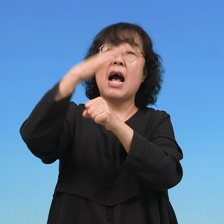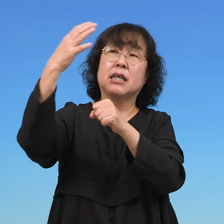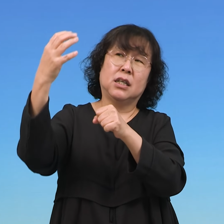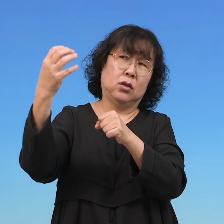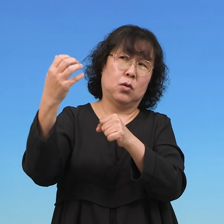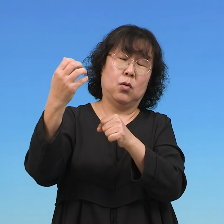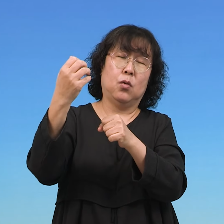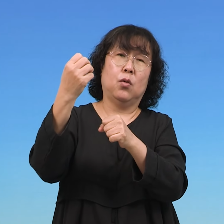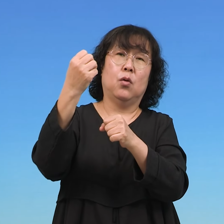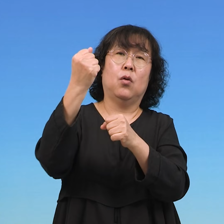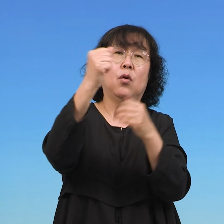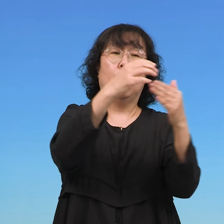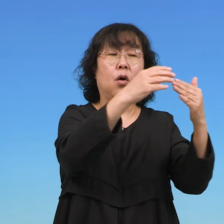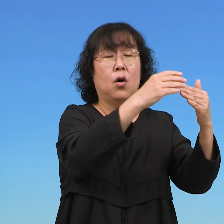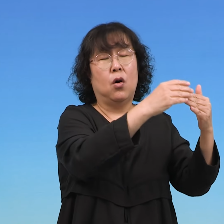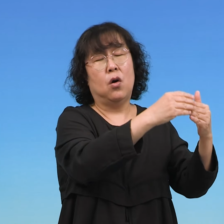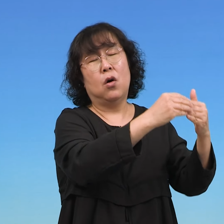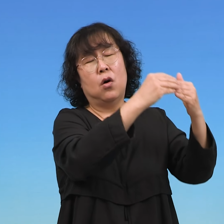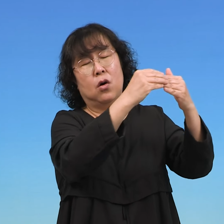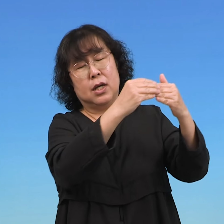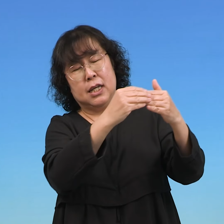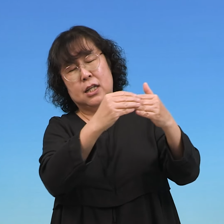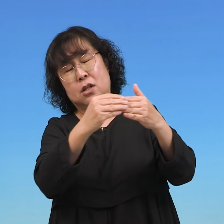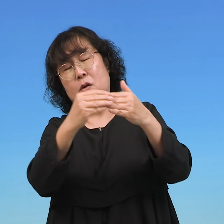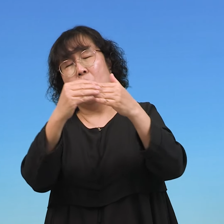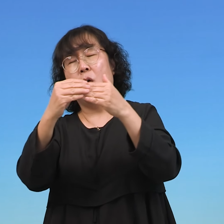사랑으로 인도하시네.